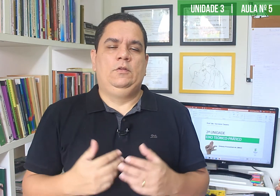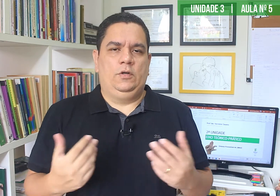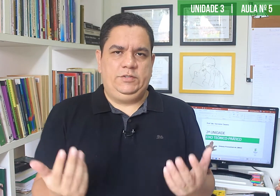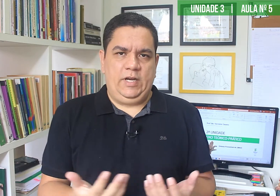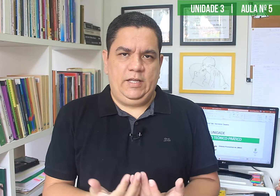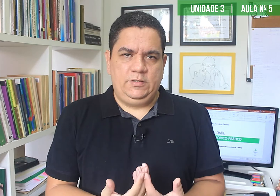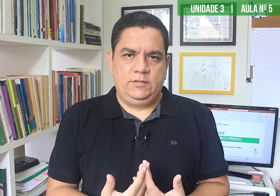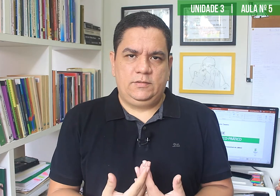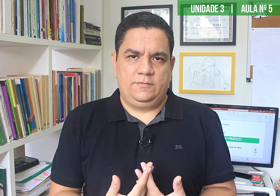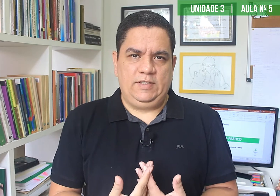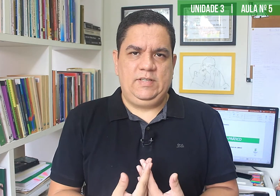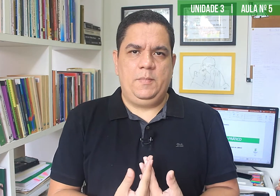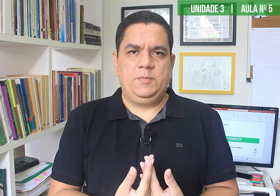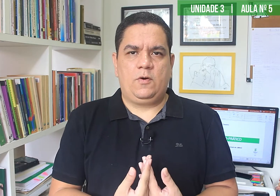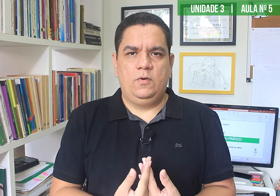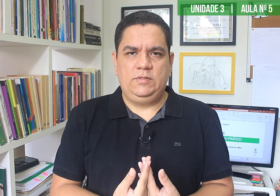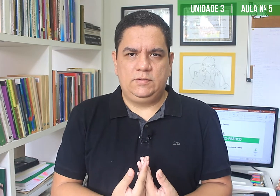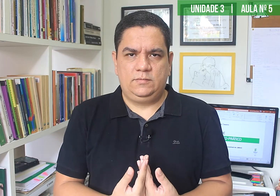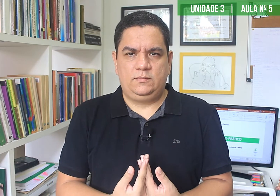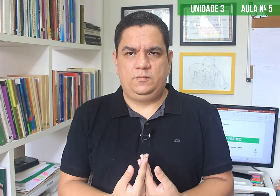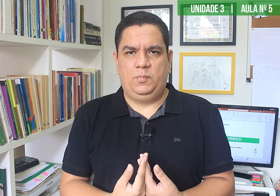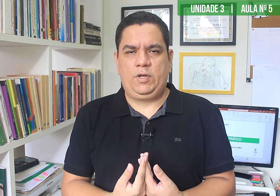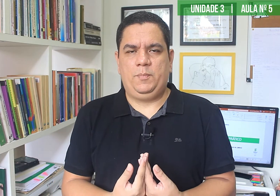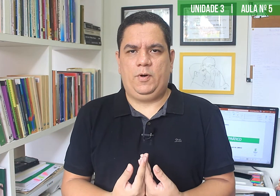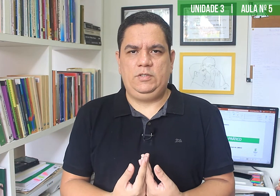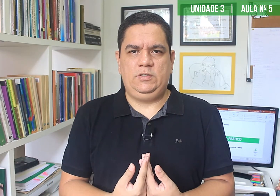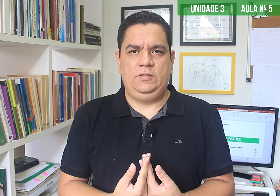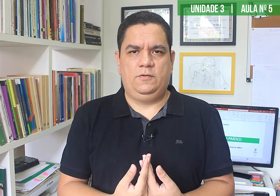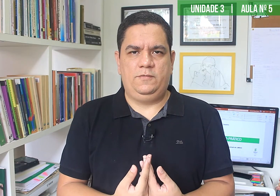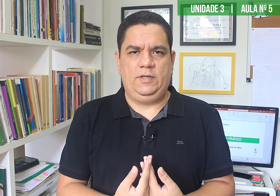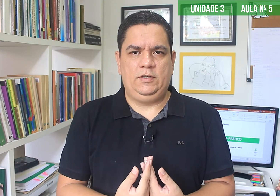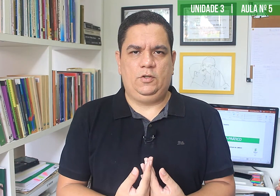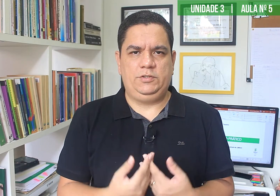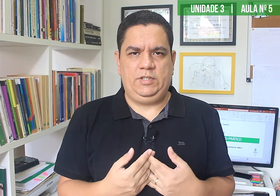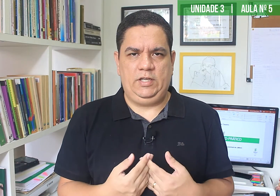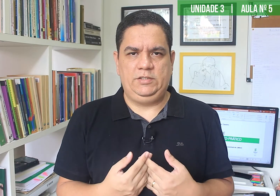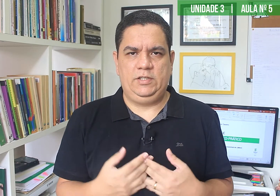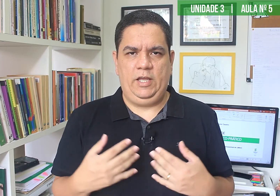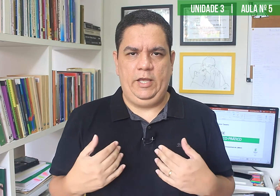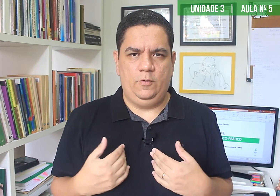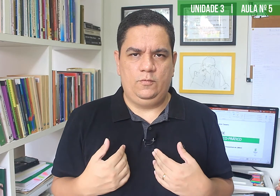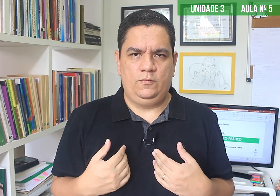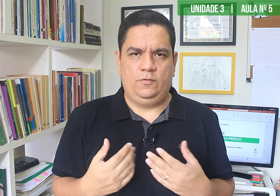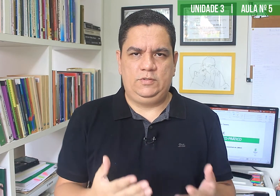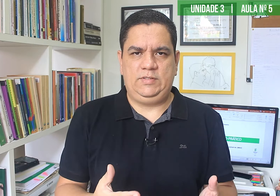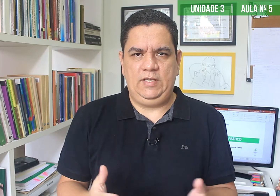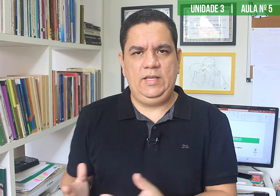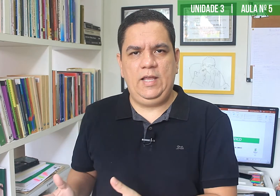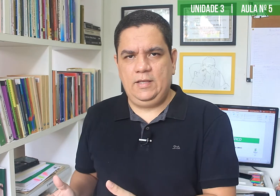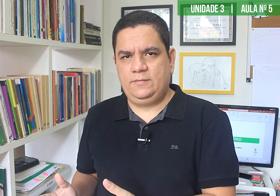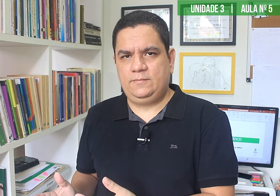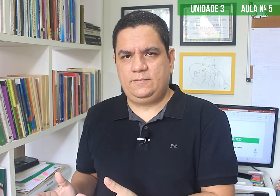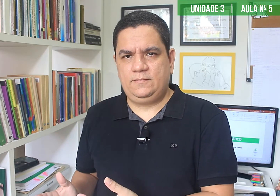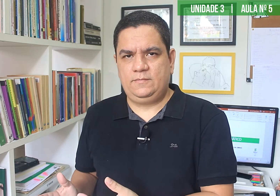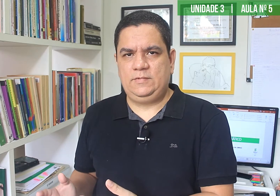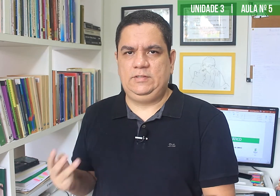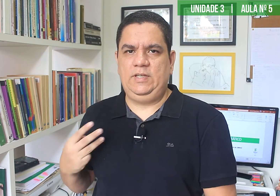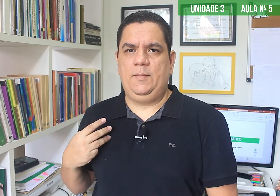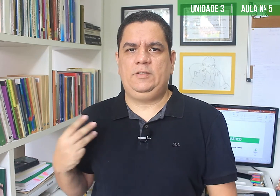Nós três vai ser a mesma coisa, porque pode envolver nós três, eu, você e ele, seria mais ou